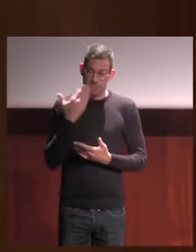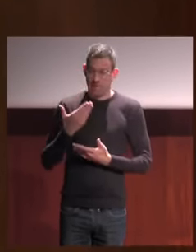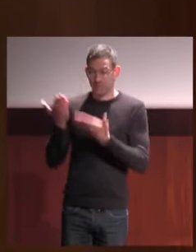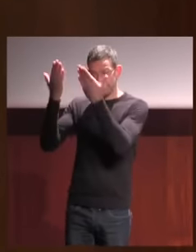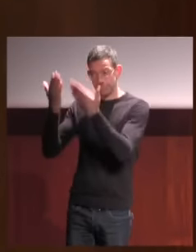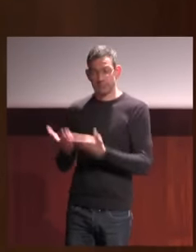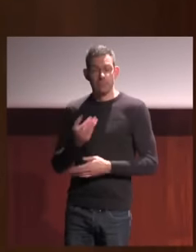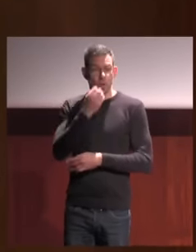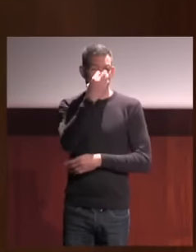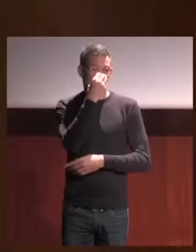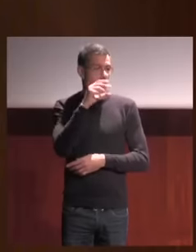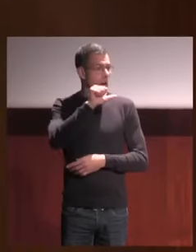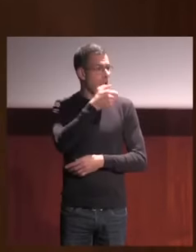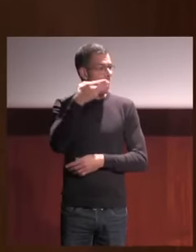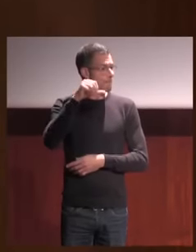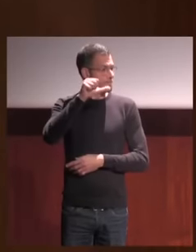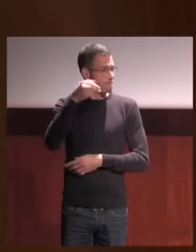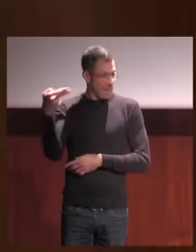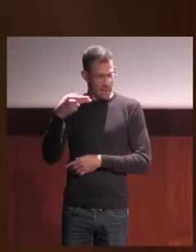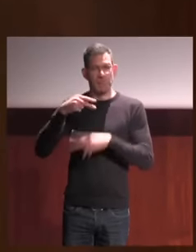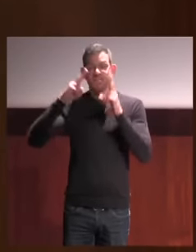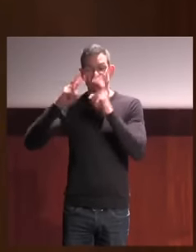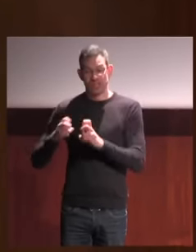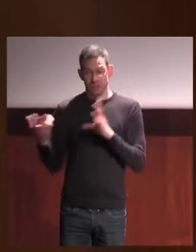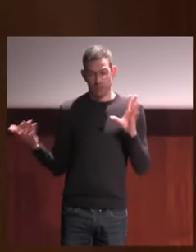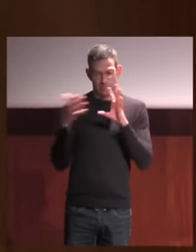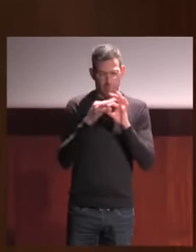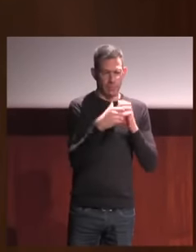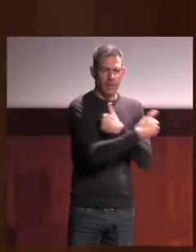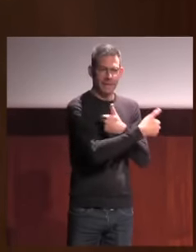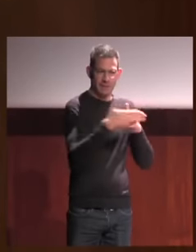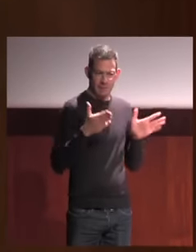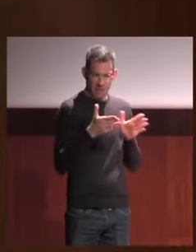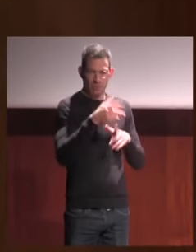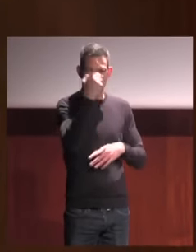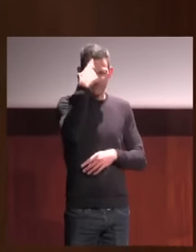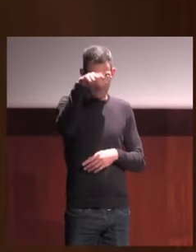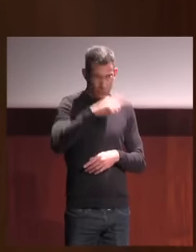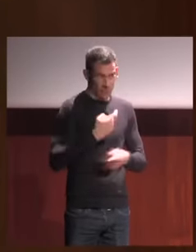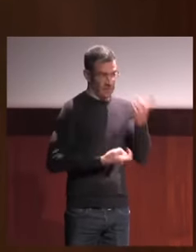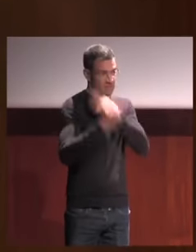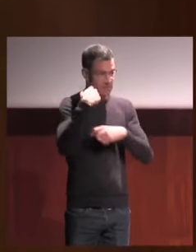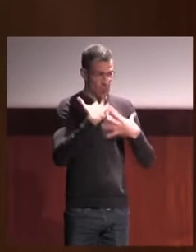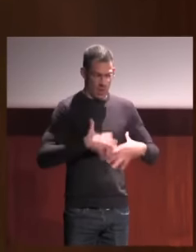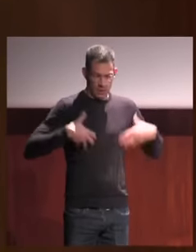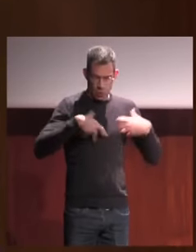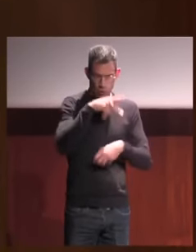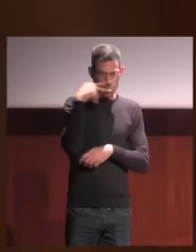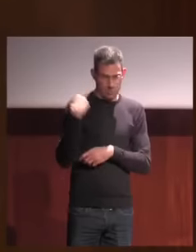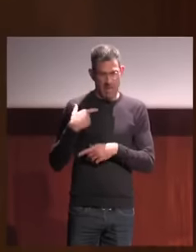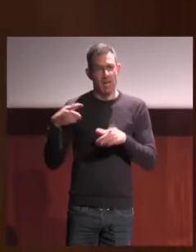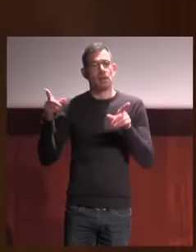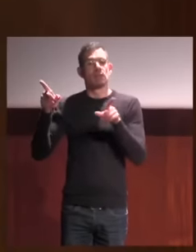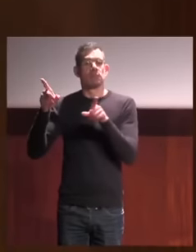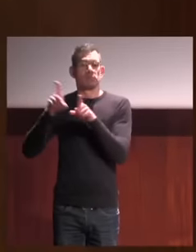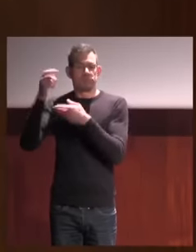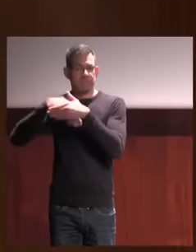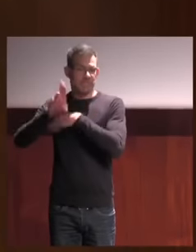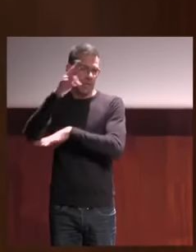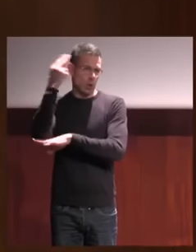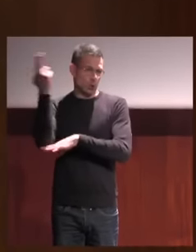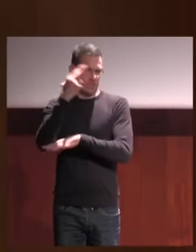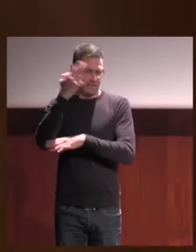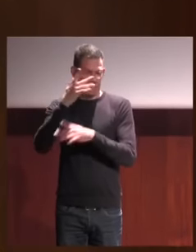Hamann, chercheure associée au département philosophie, histoire, sciences de l'homme et post-doctorante à l'Université Jean Monnet